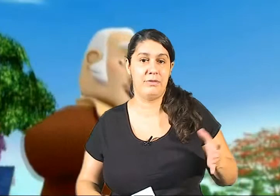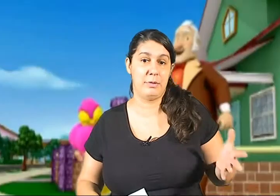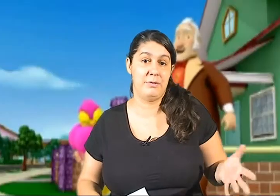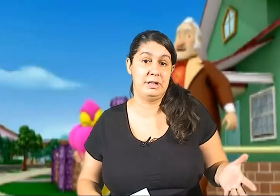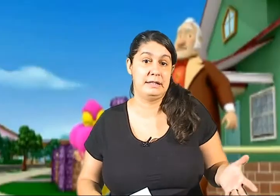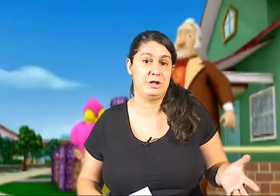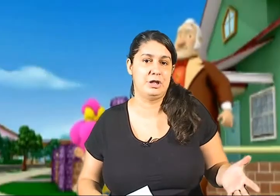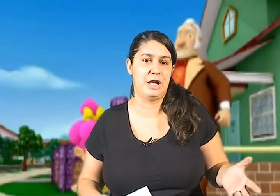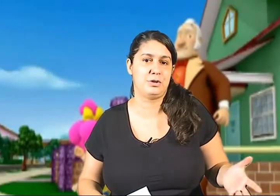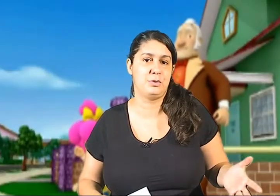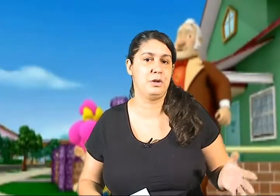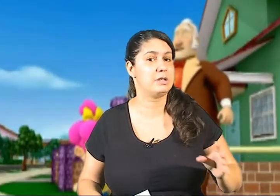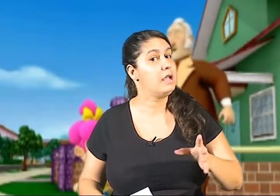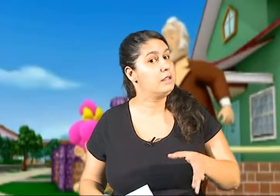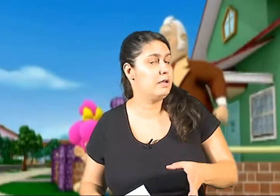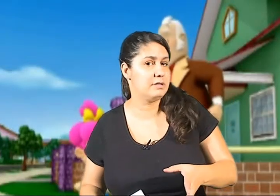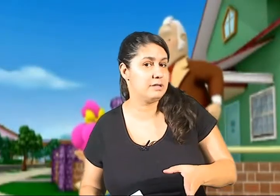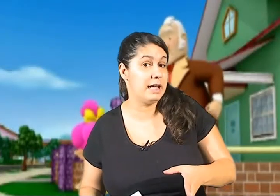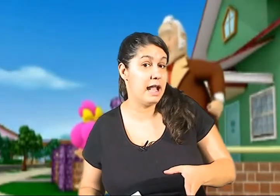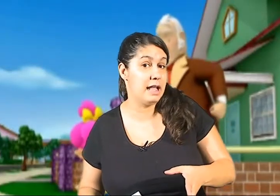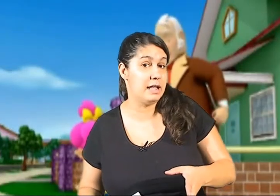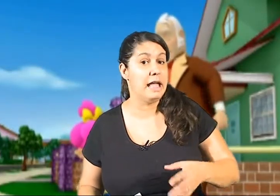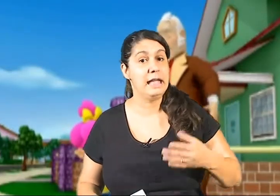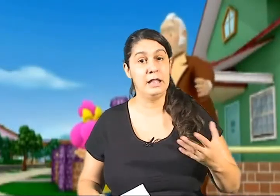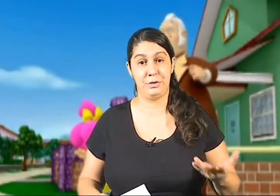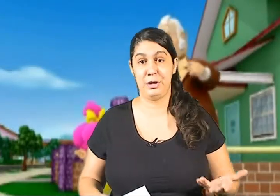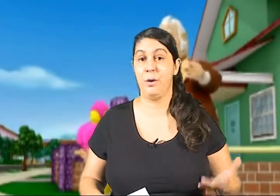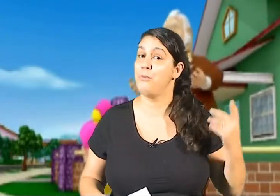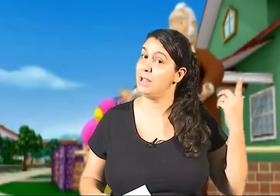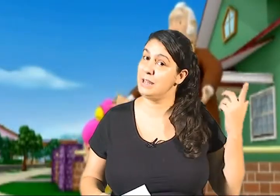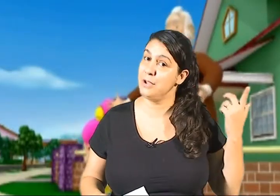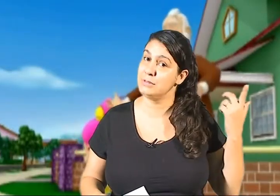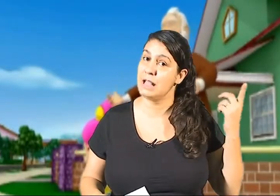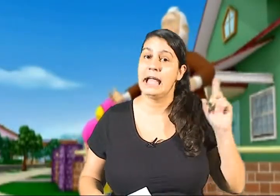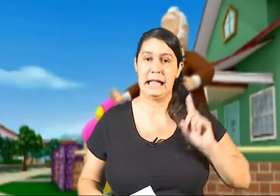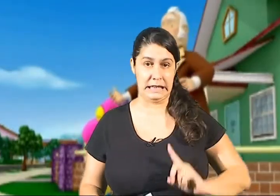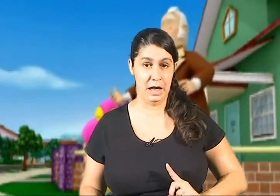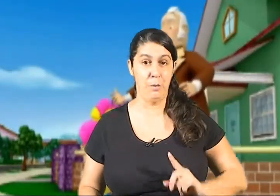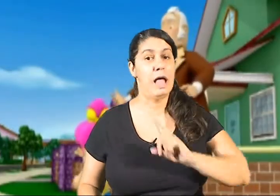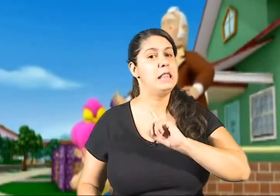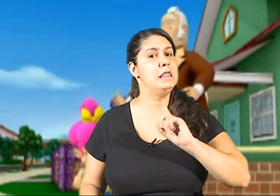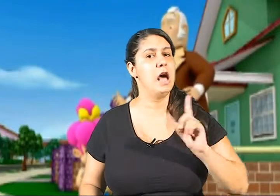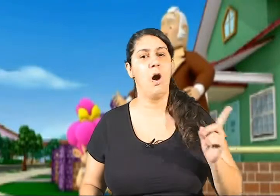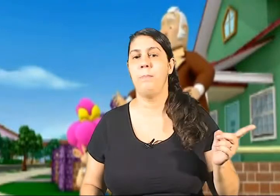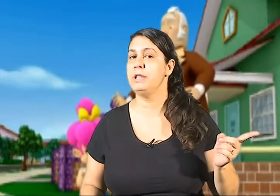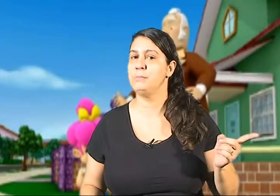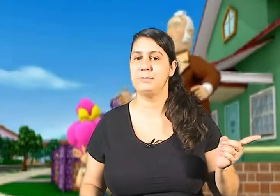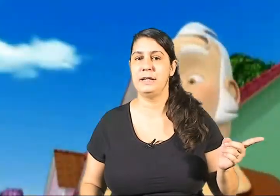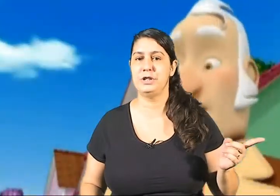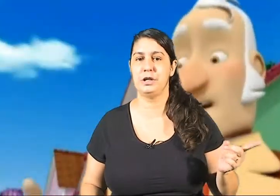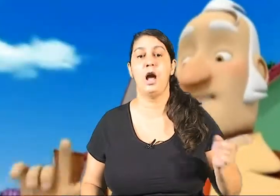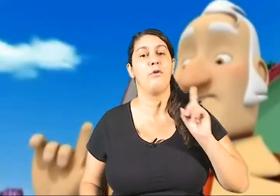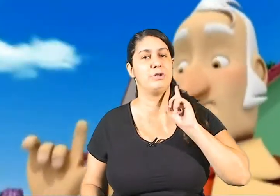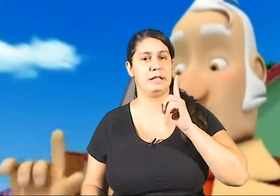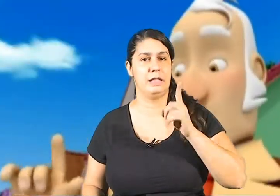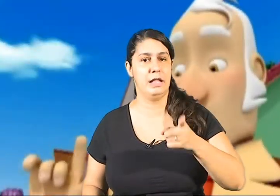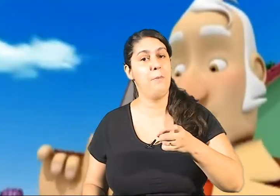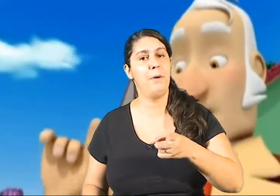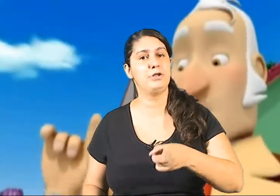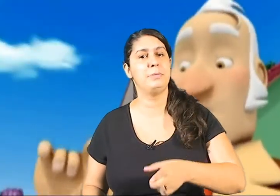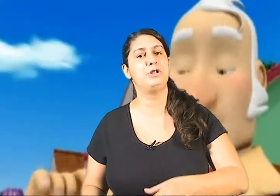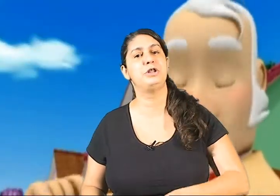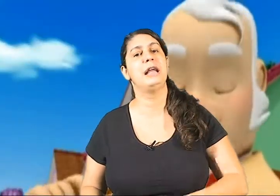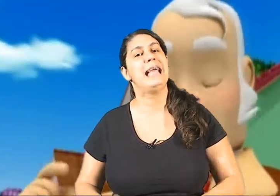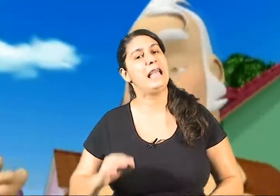tem como levar uma vida em santidade com Deus Deus não se agrada e não tem como ver a Deus então não podemos mentir você